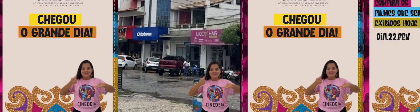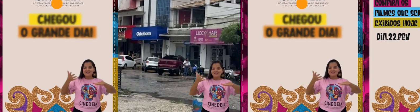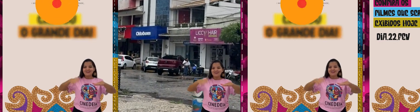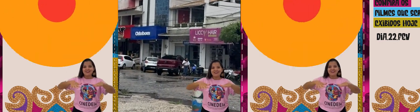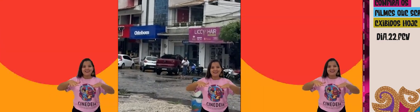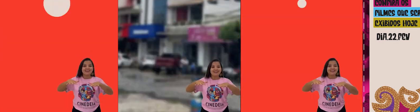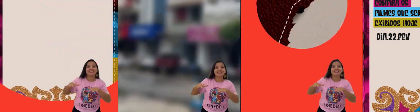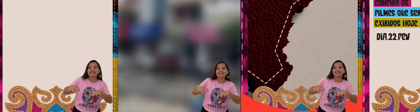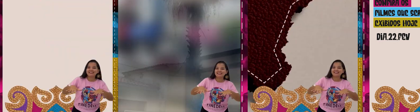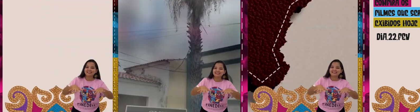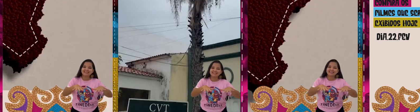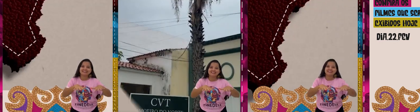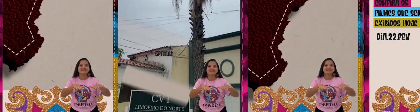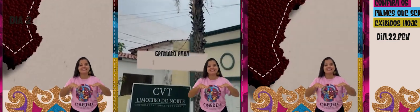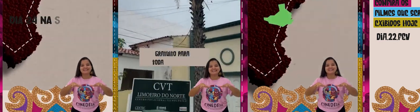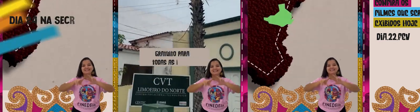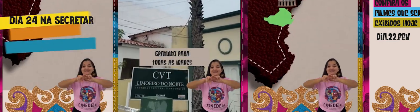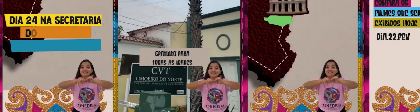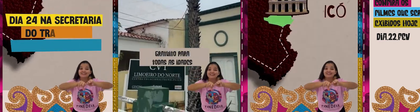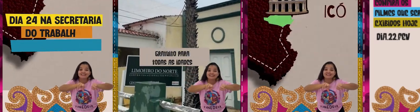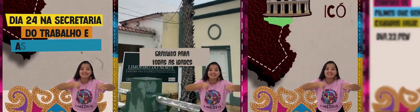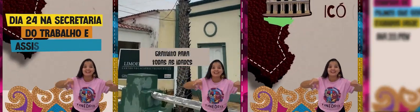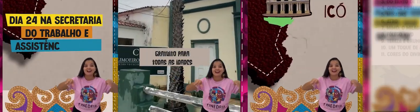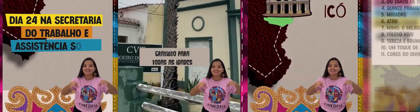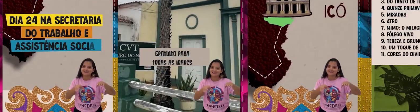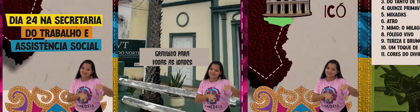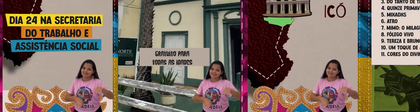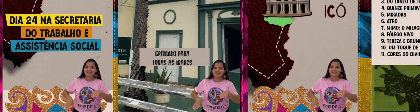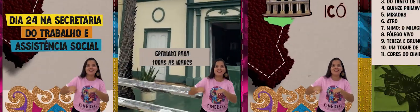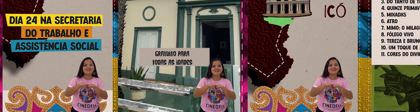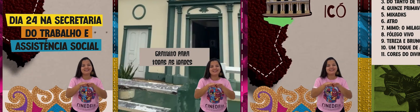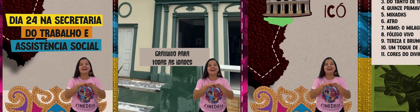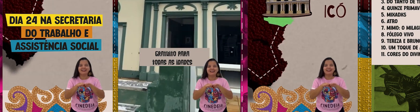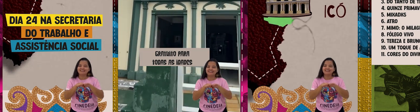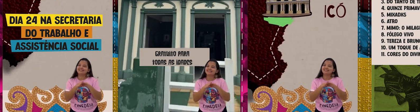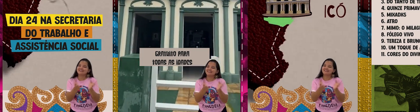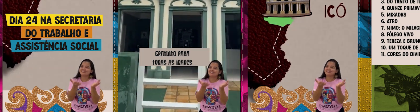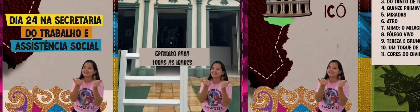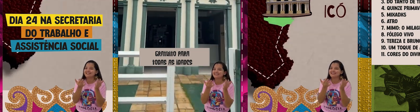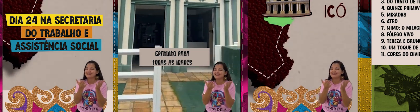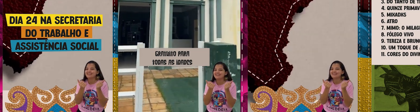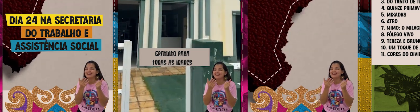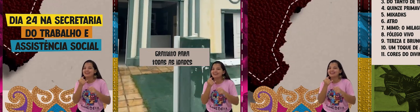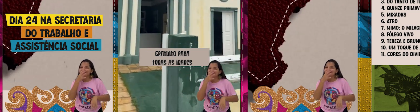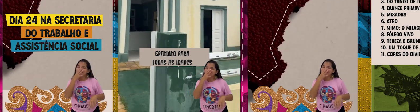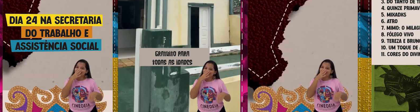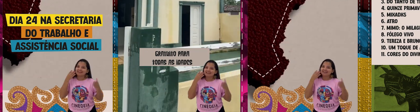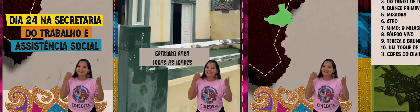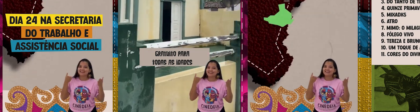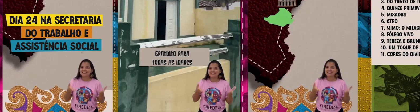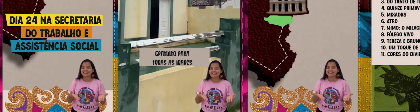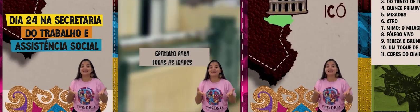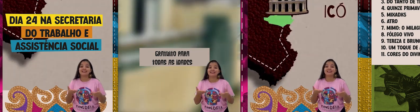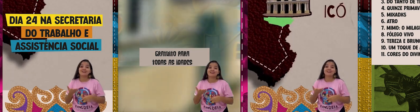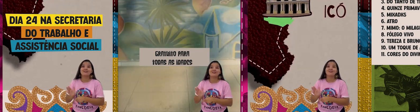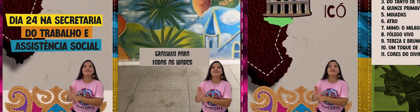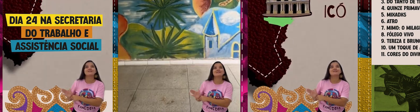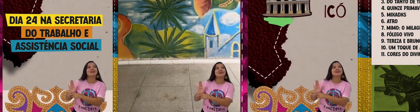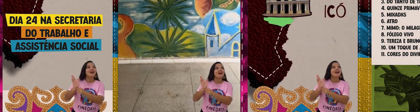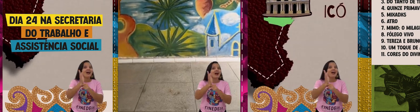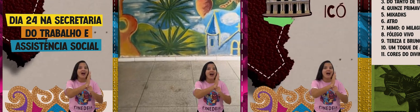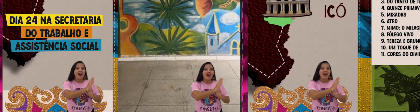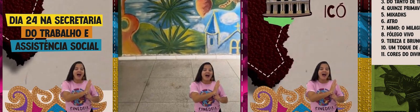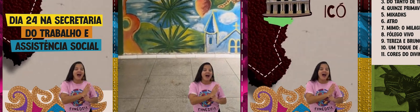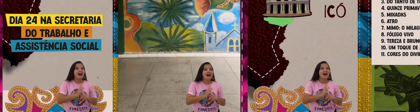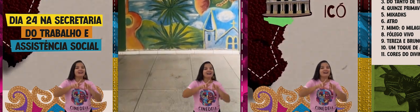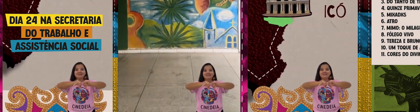técnica em Limoeiro, né? Às vezes a gente carece de mais formação, ficam muitas atividades só